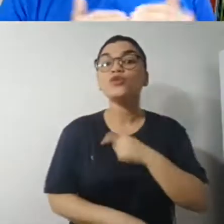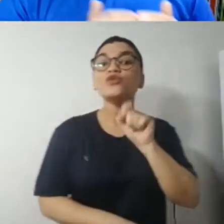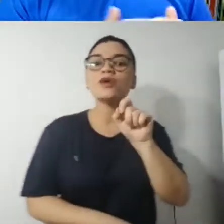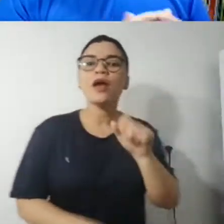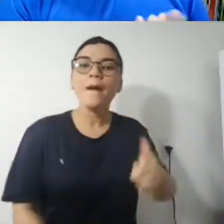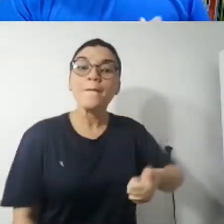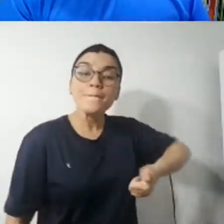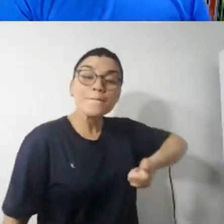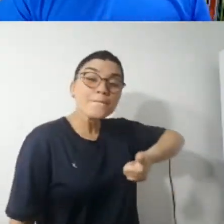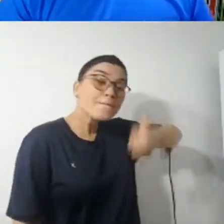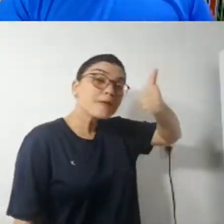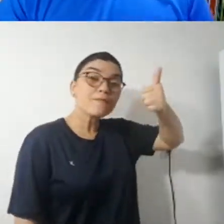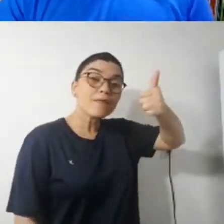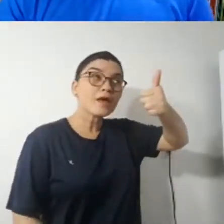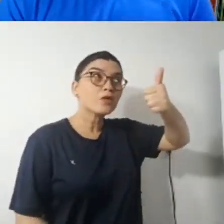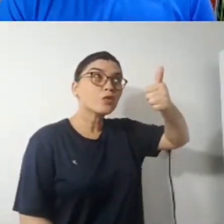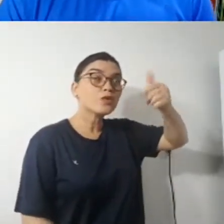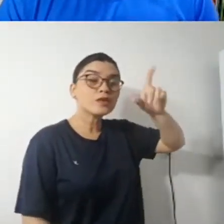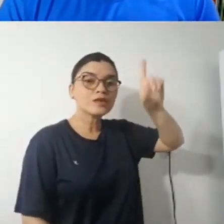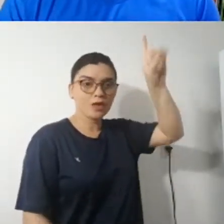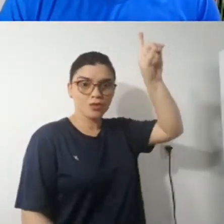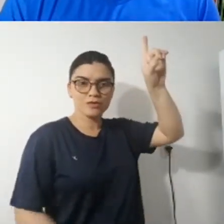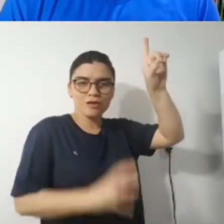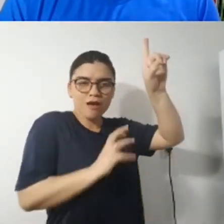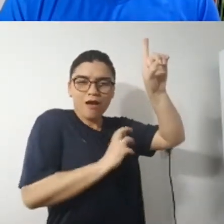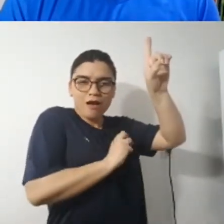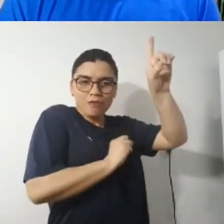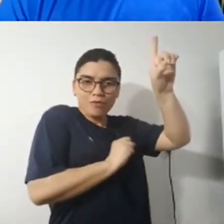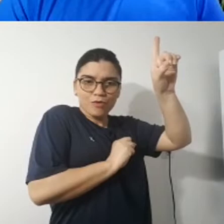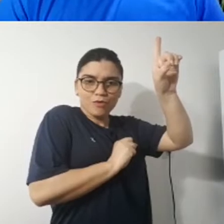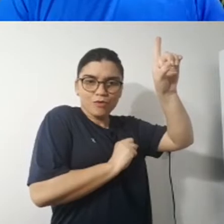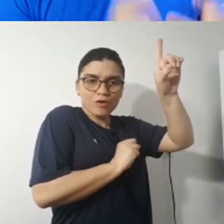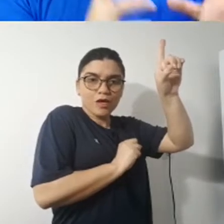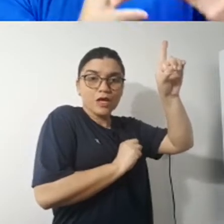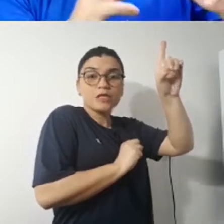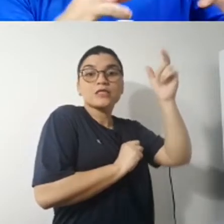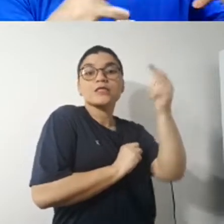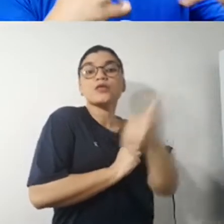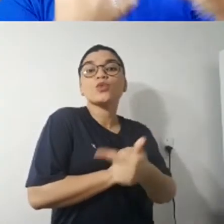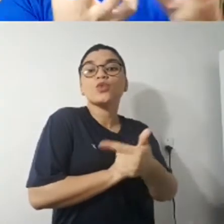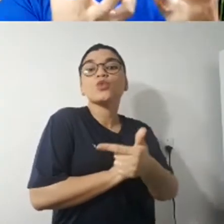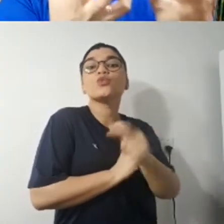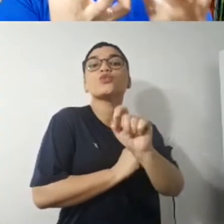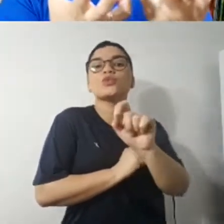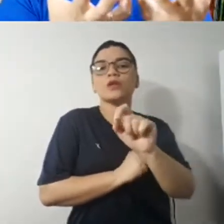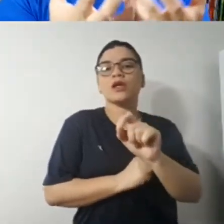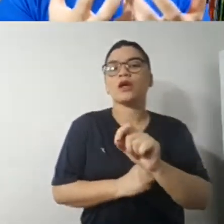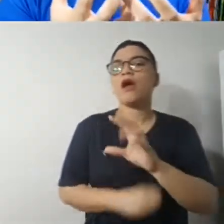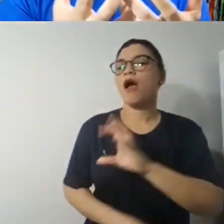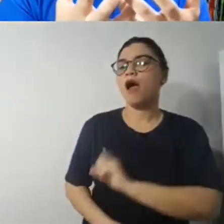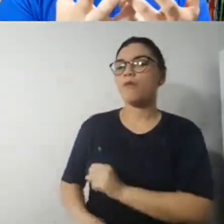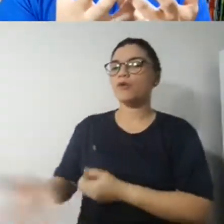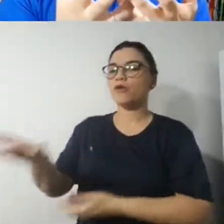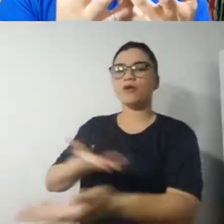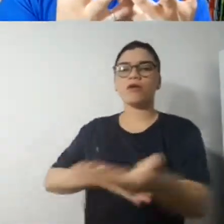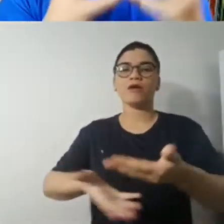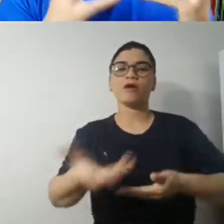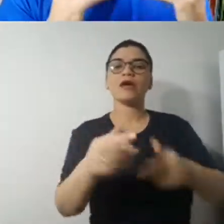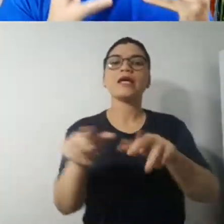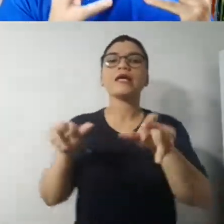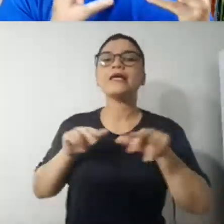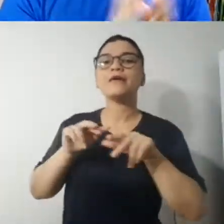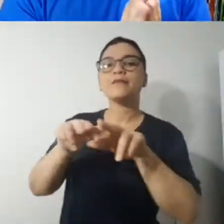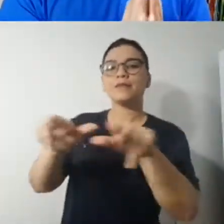lugar, amar ao próximo como a nós mesmos. Então, os amores do homem são